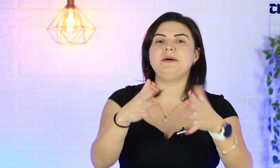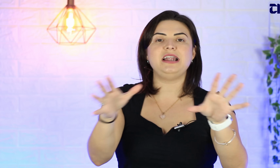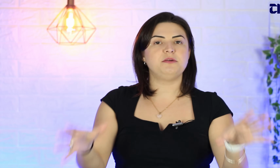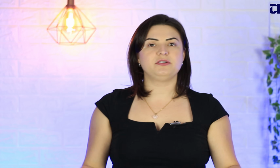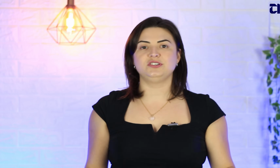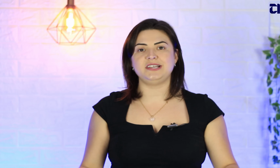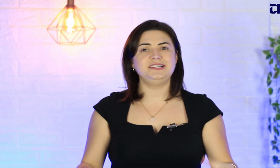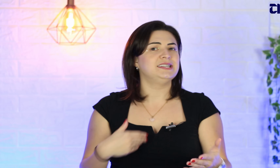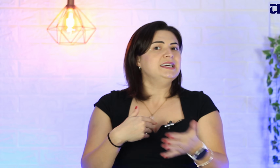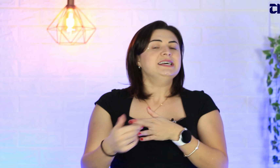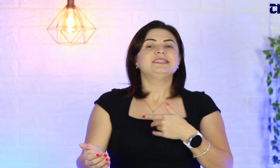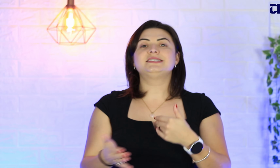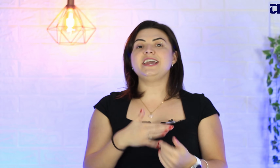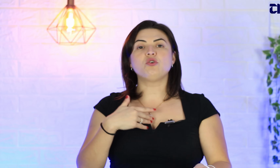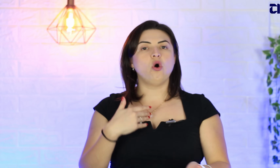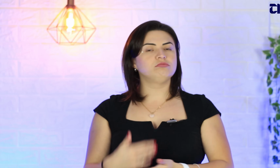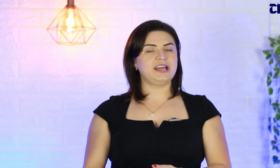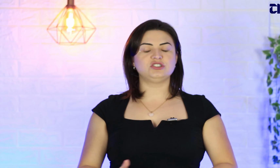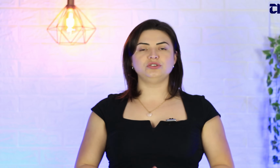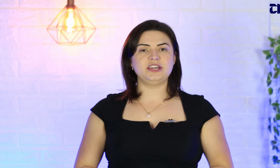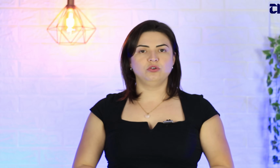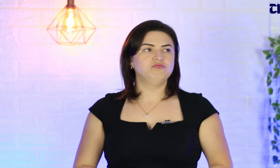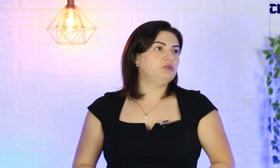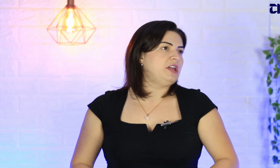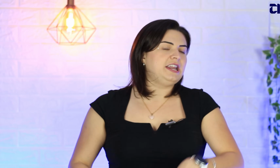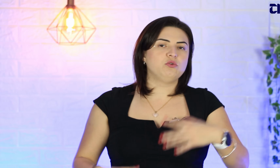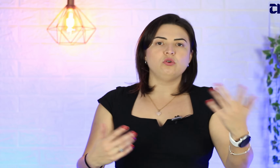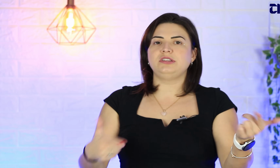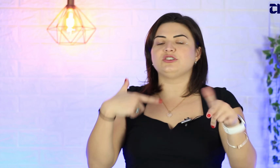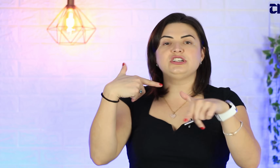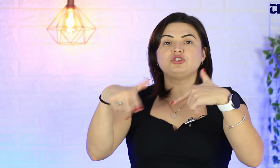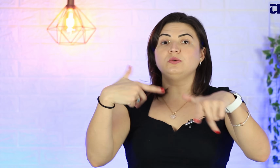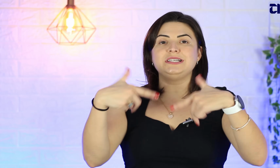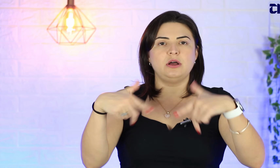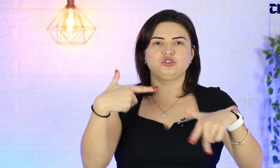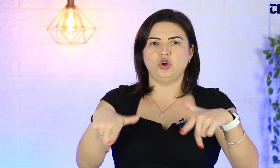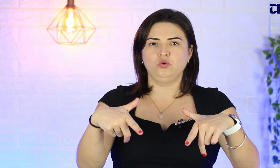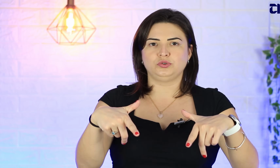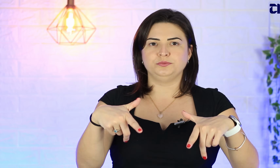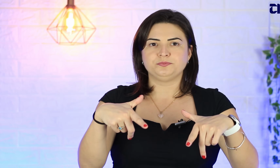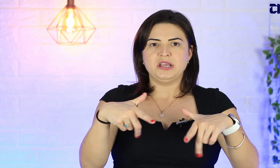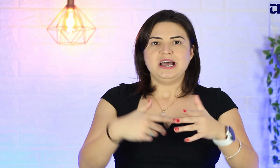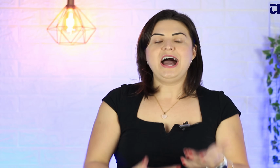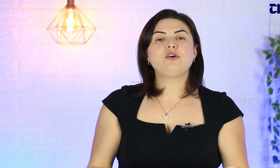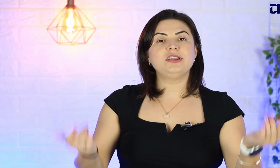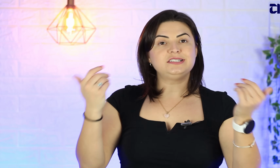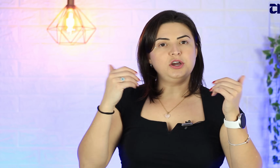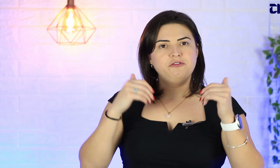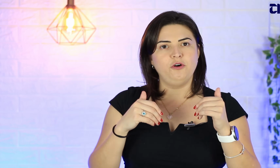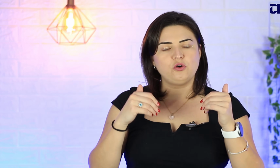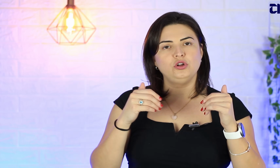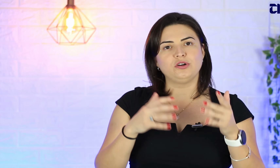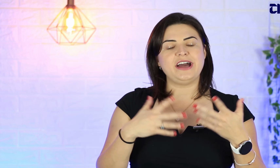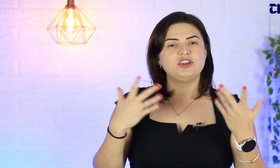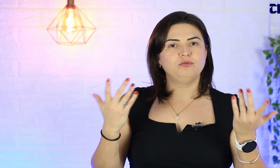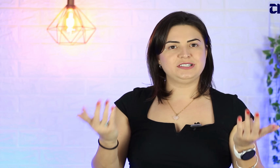trabalhar para vocês. Sem contexto nenhum. Não tem nenhum contexto. É só um sinal solto. Agora, se eu vou colocar em uma